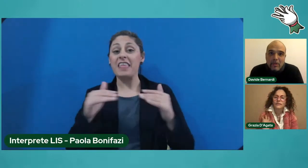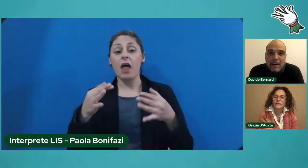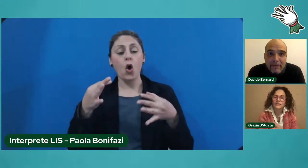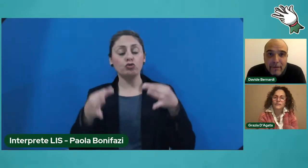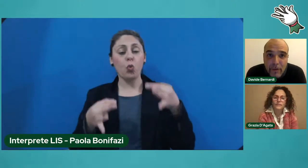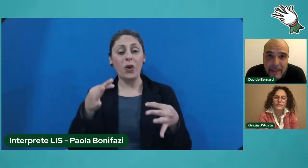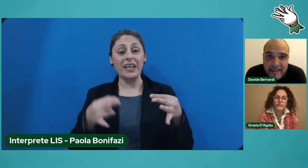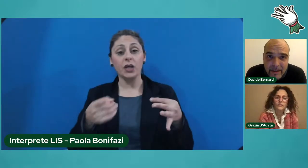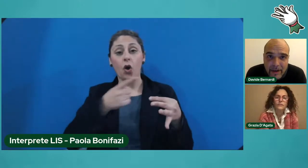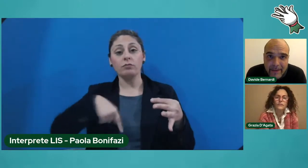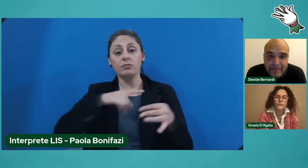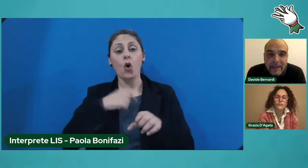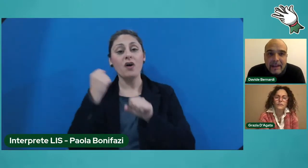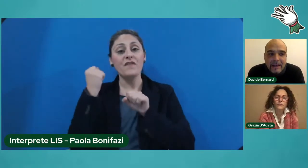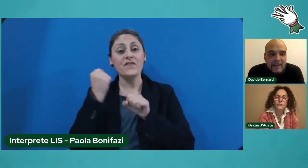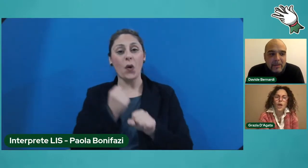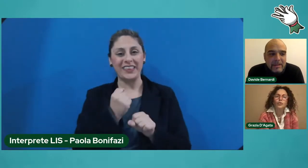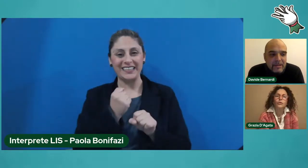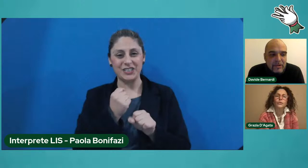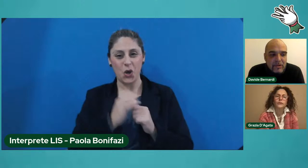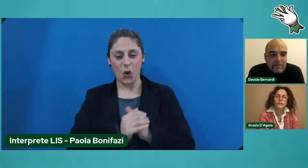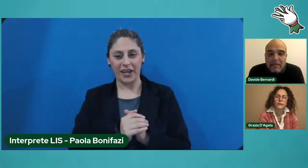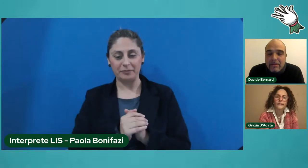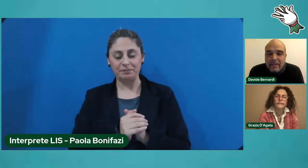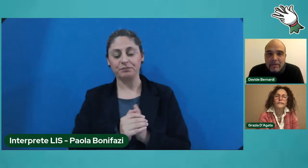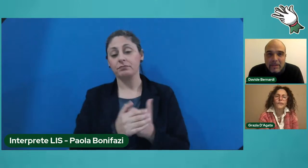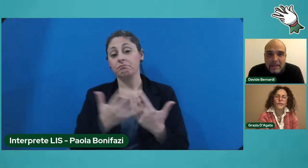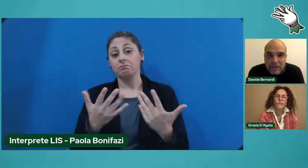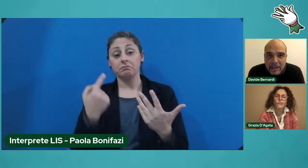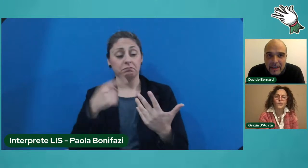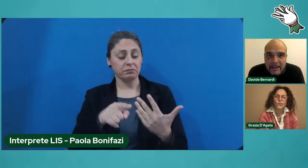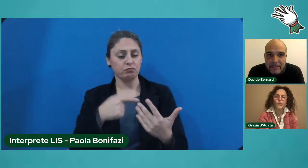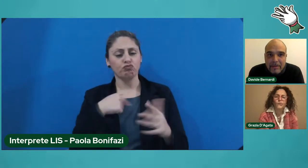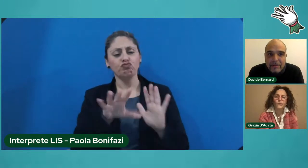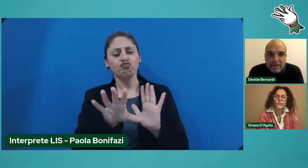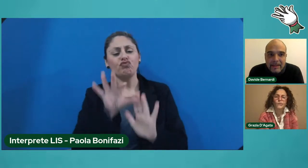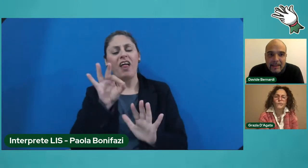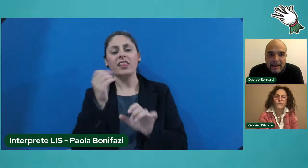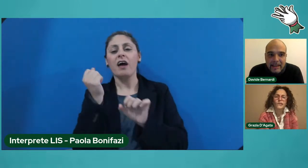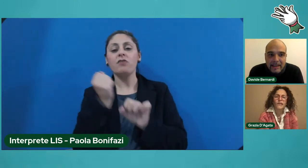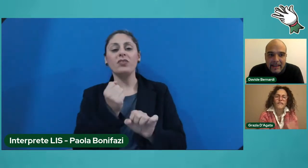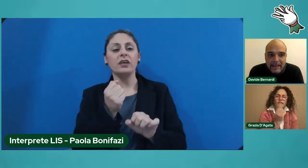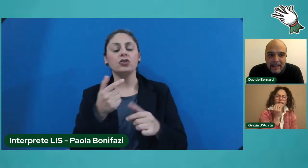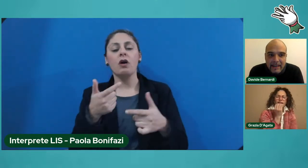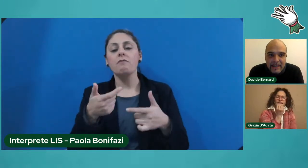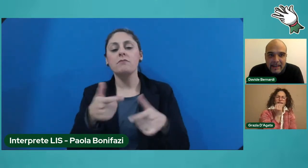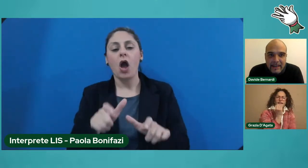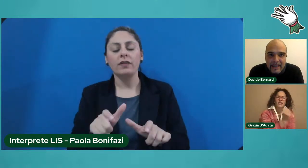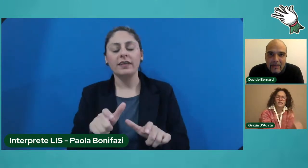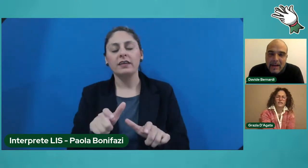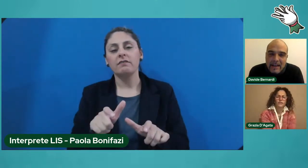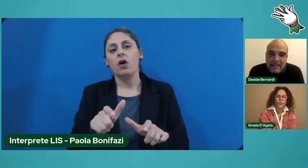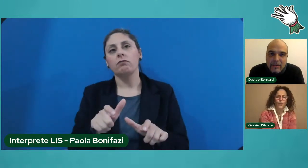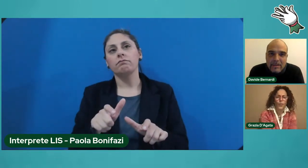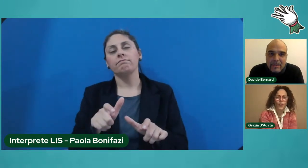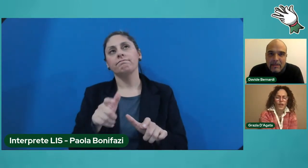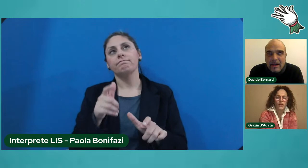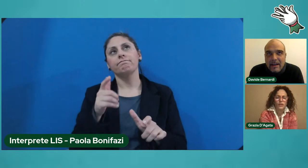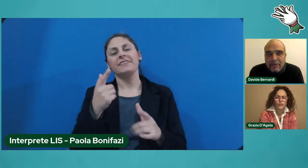una fondazione. Questo abbiamo fatto questa scelta proprio perché è una situazione, una